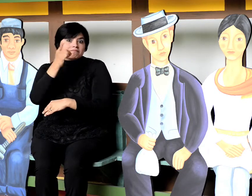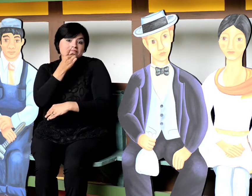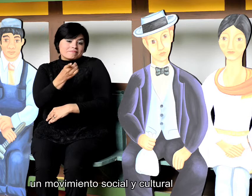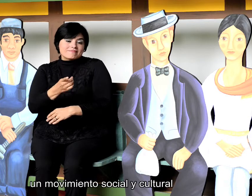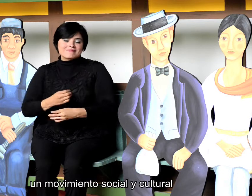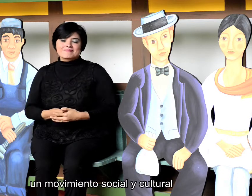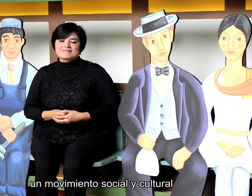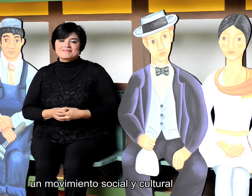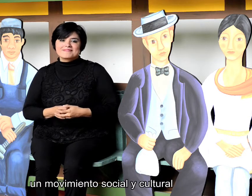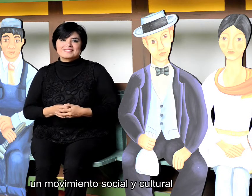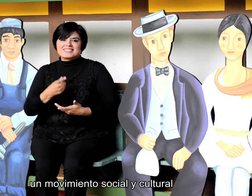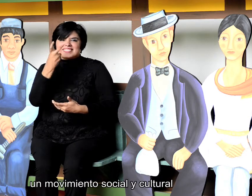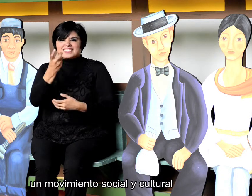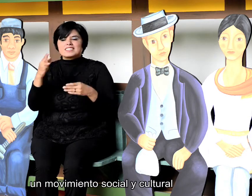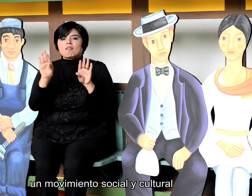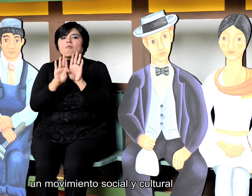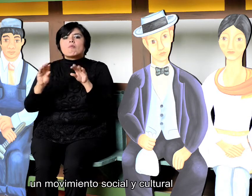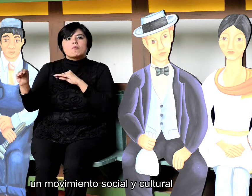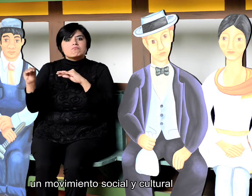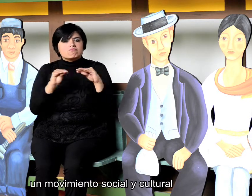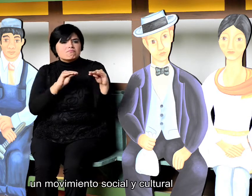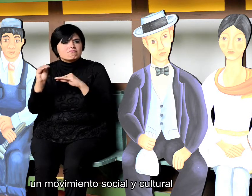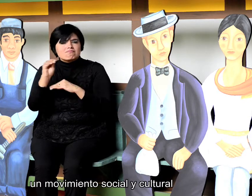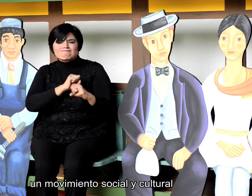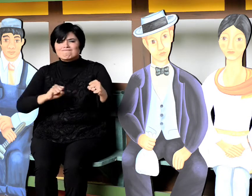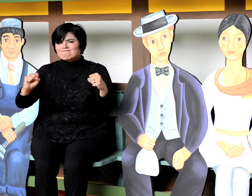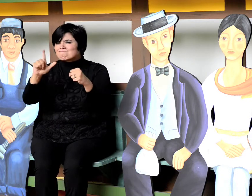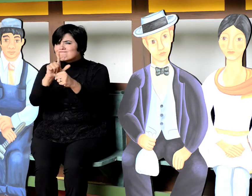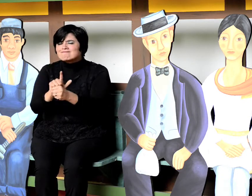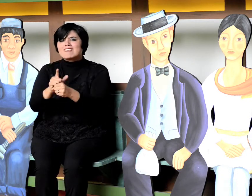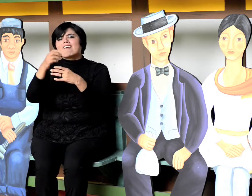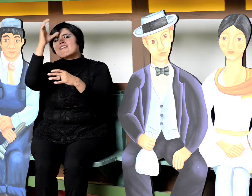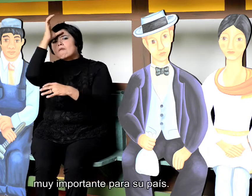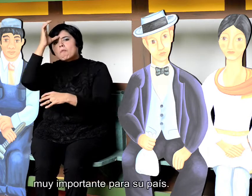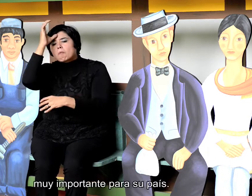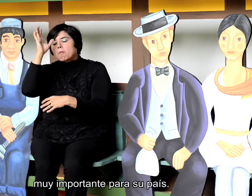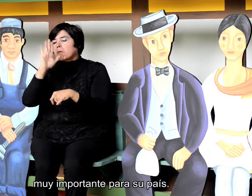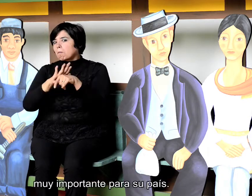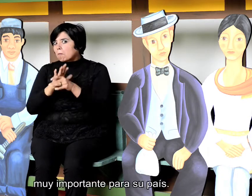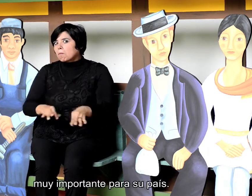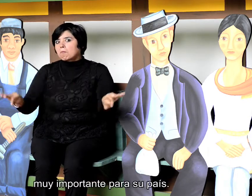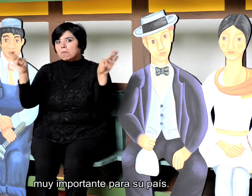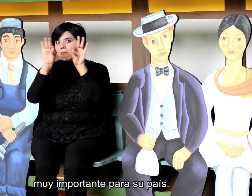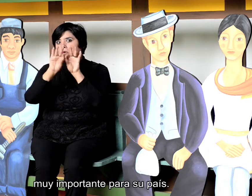un movimiento social y cultural muy importante para su país.